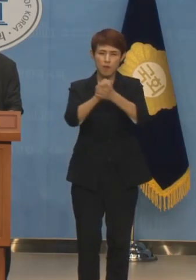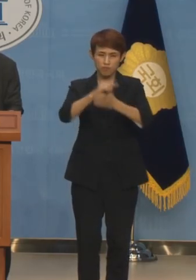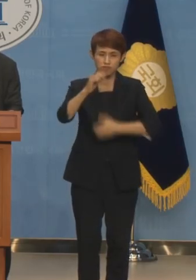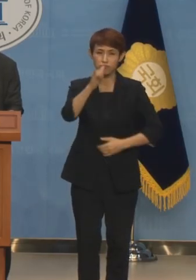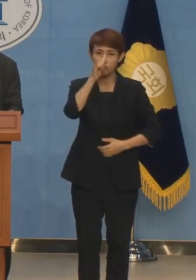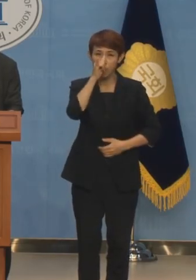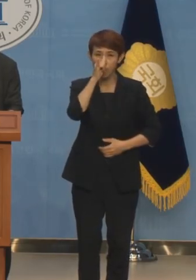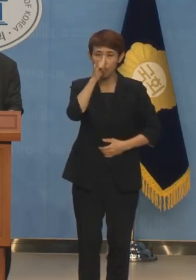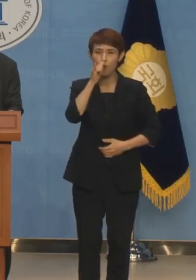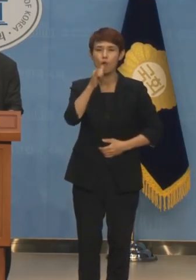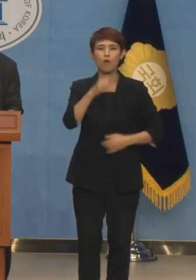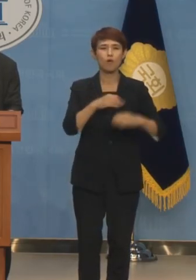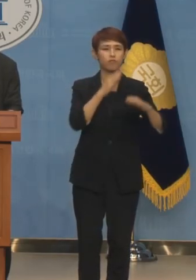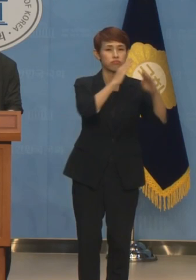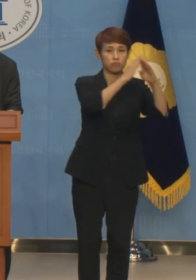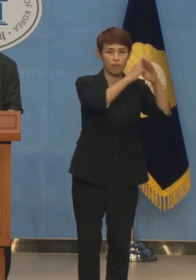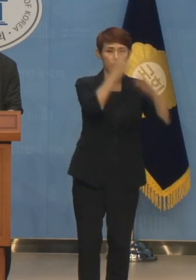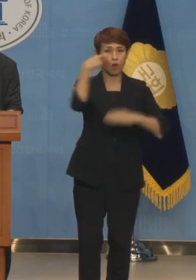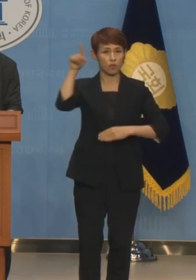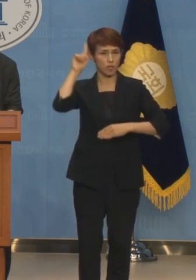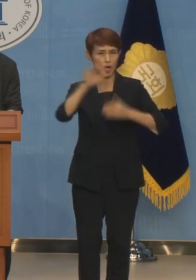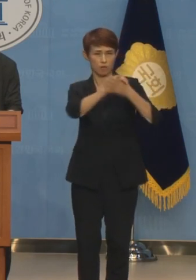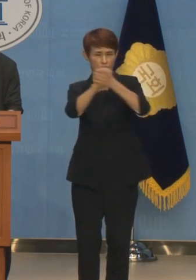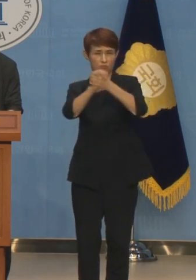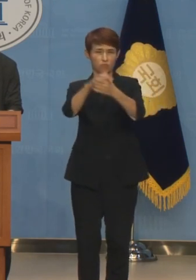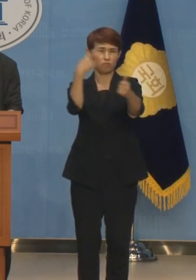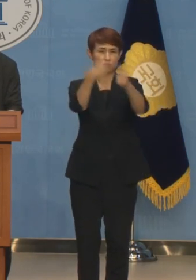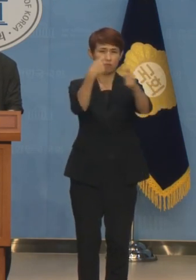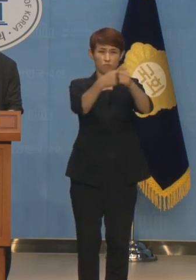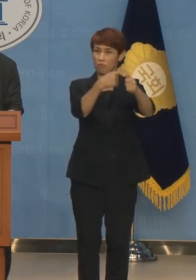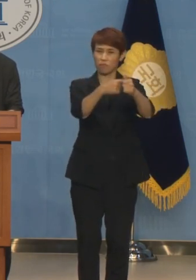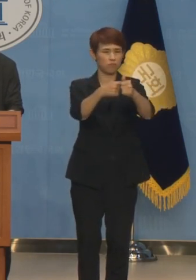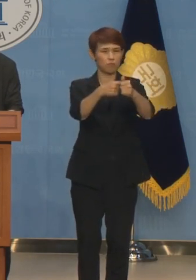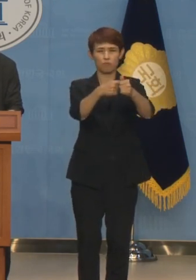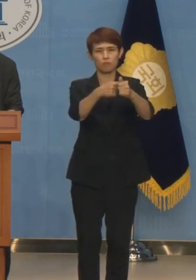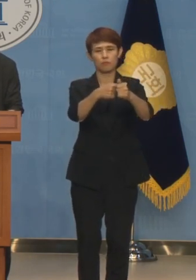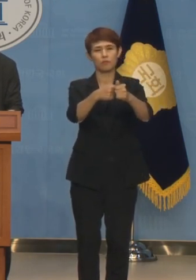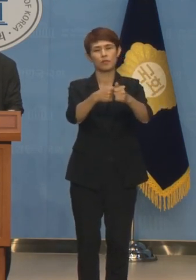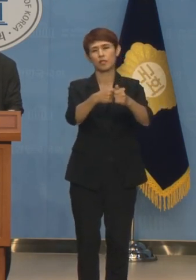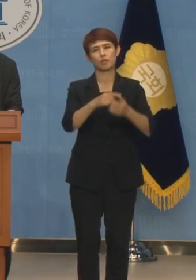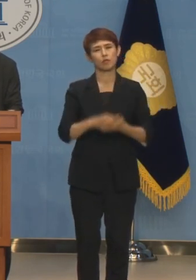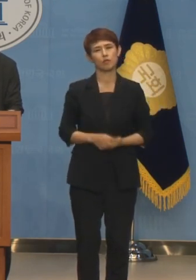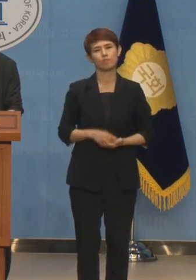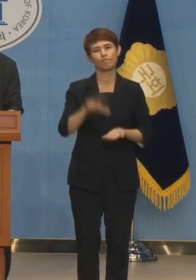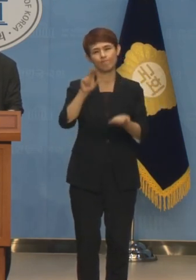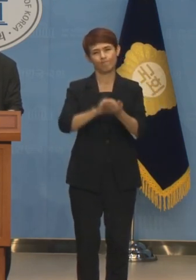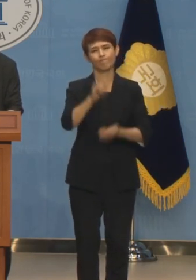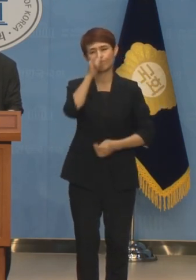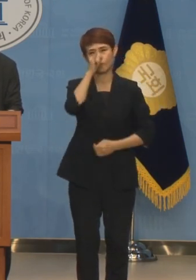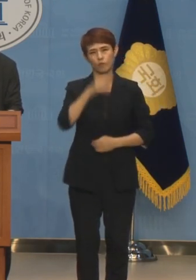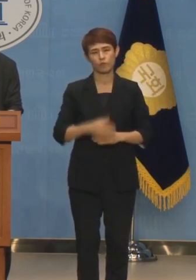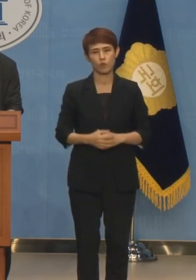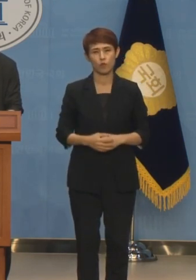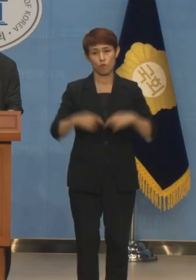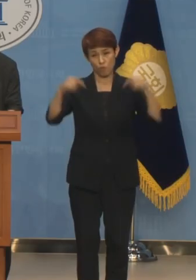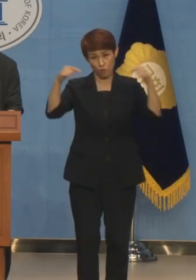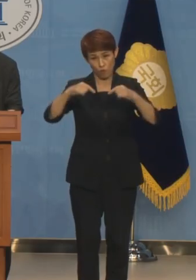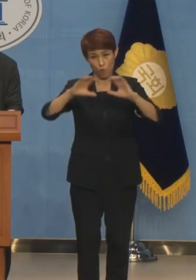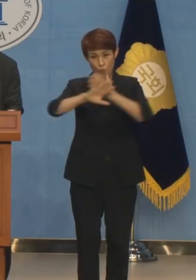있는 북한과 러시아만 비판한다면 과연 균형 잡힌 외교라고 볼 수